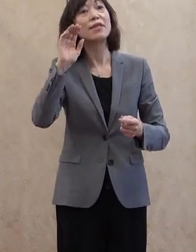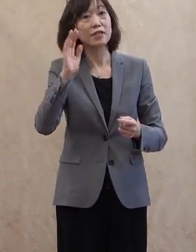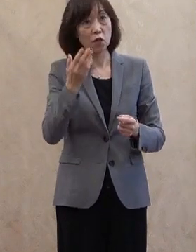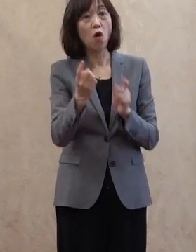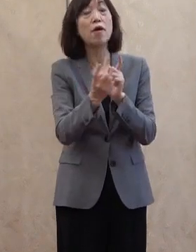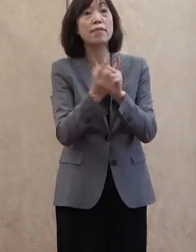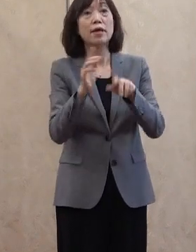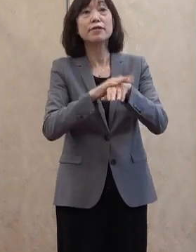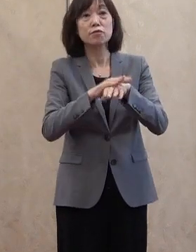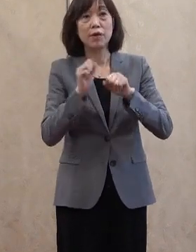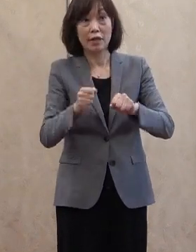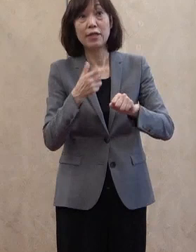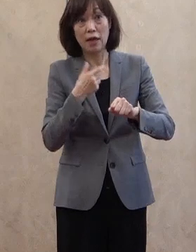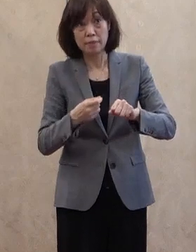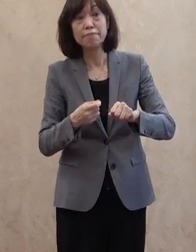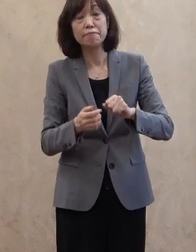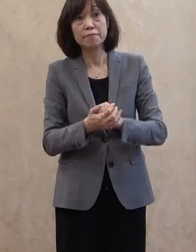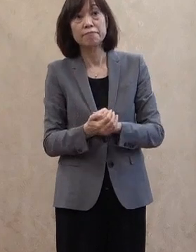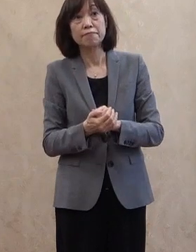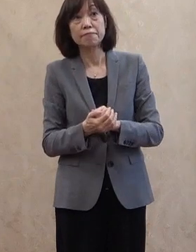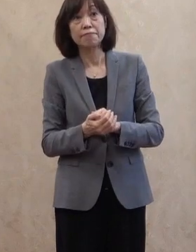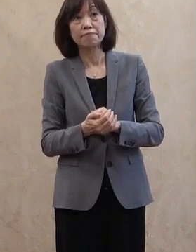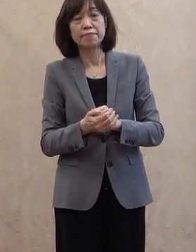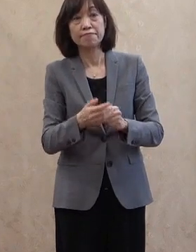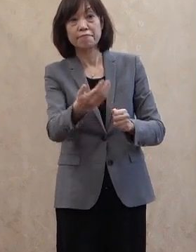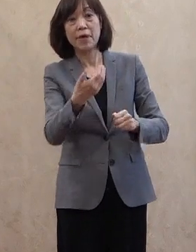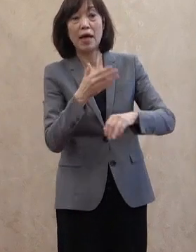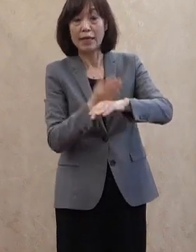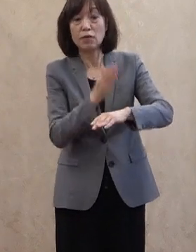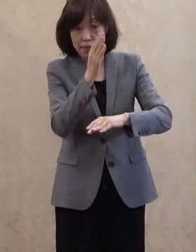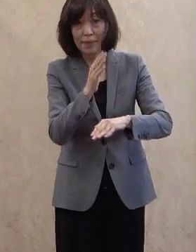対策というのは取っていきたいと思います。 ありがとうございました。